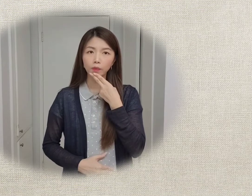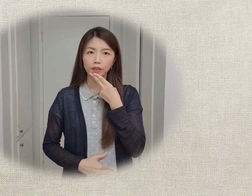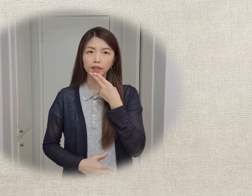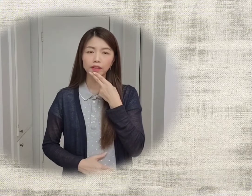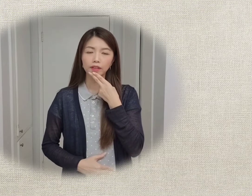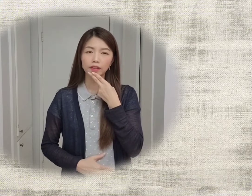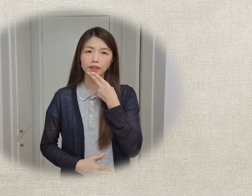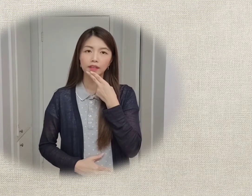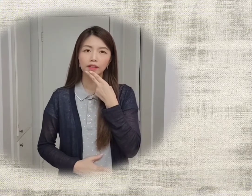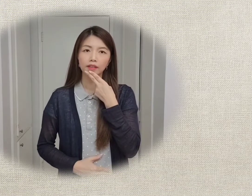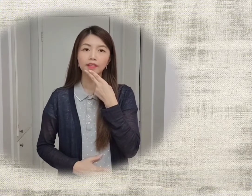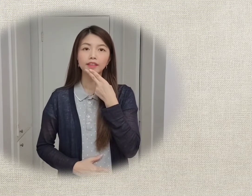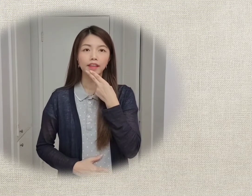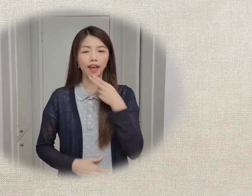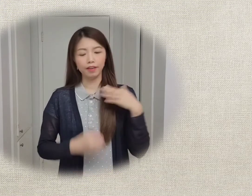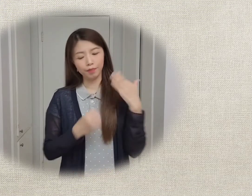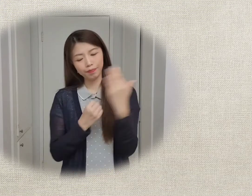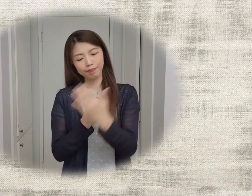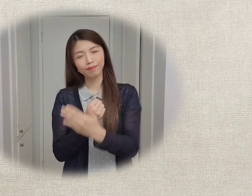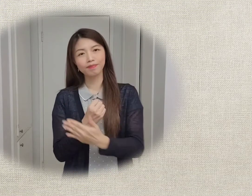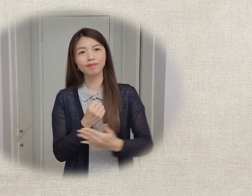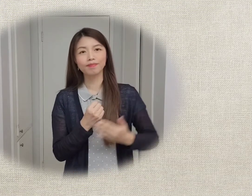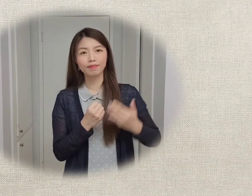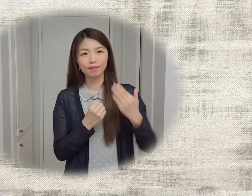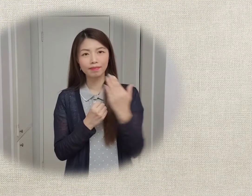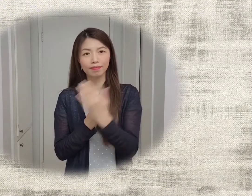한없는, 끝없는 은혜.